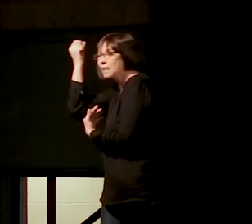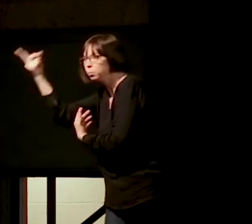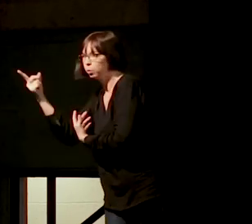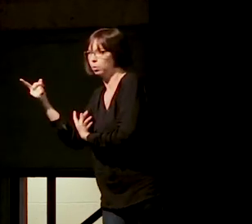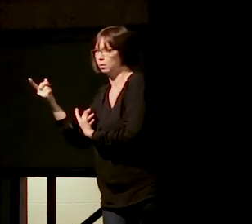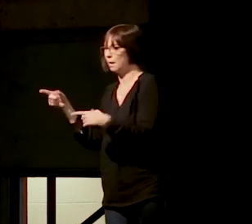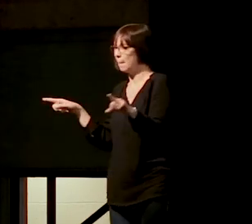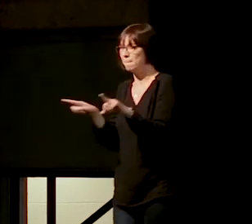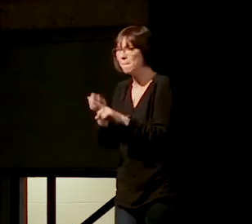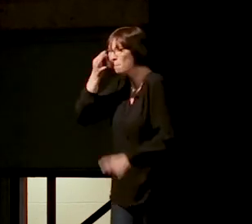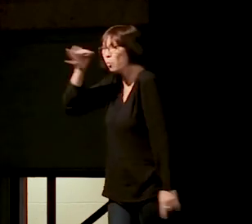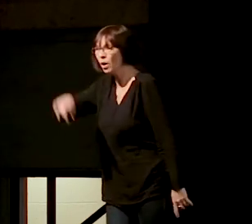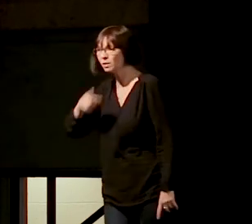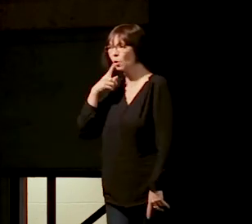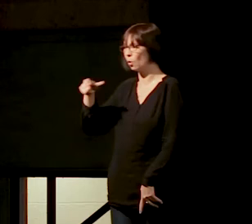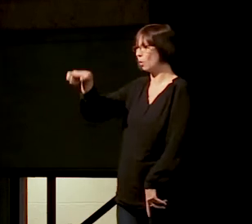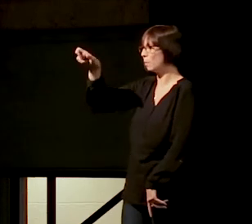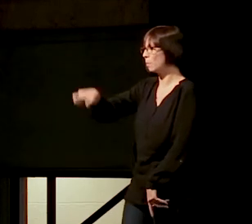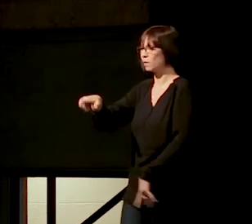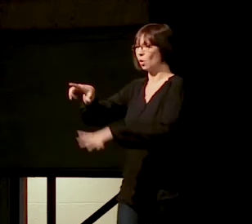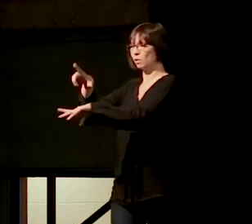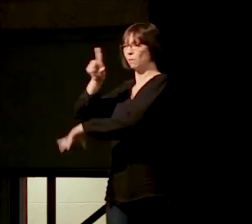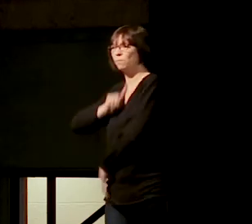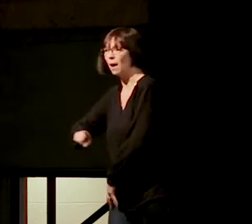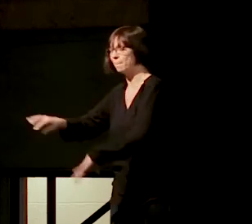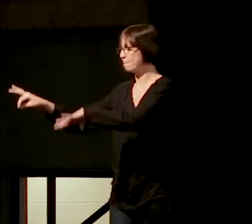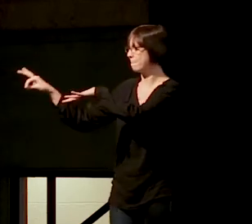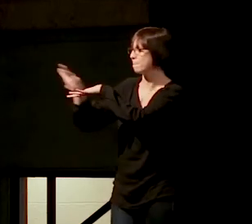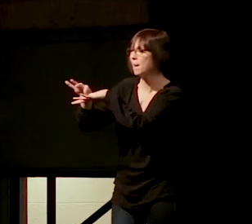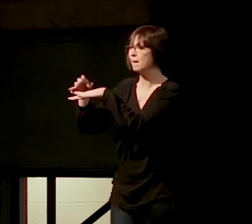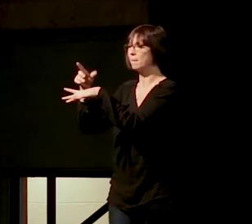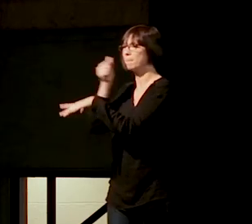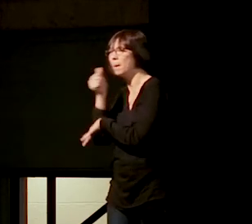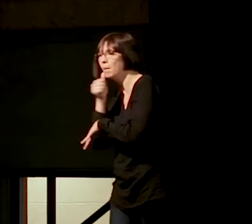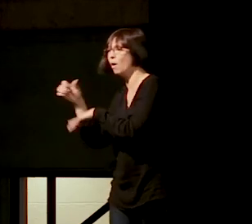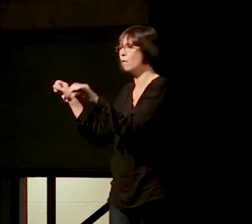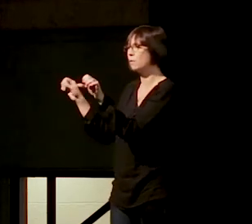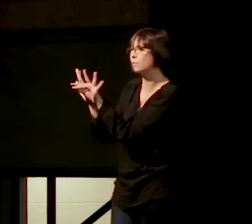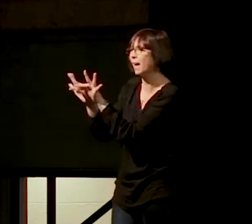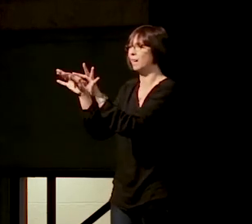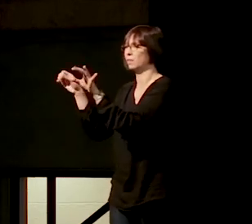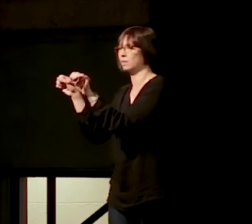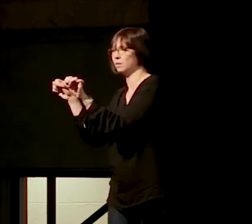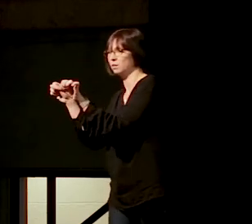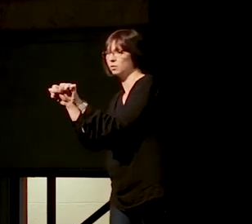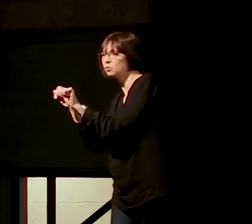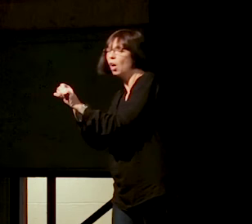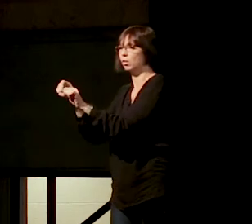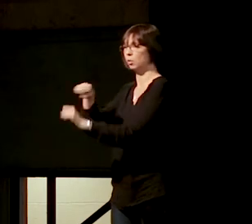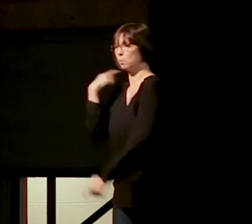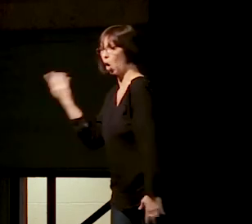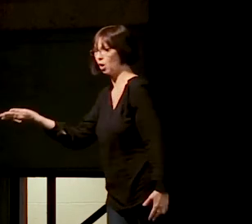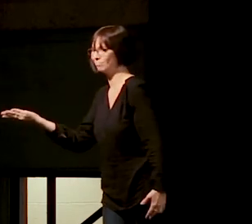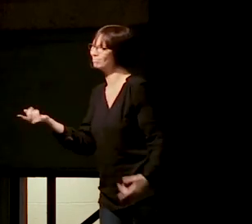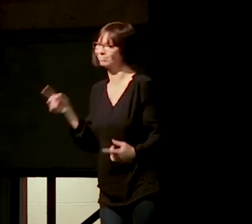maire, une mère, un fils, une amie, un frère. Cette thèse doit juste dire à